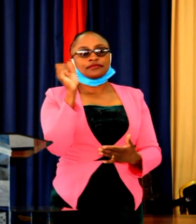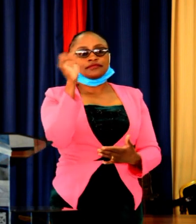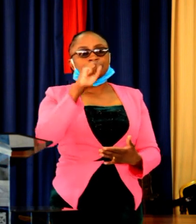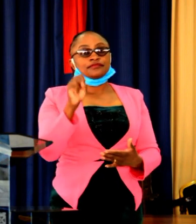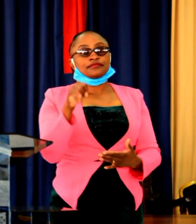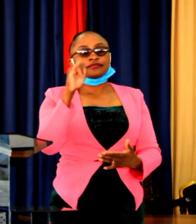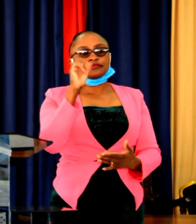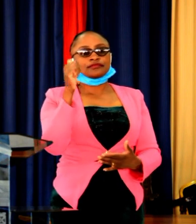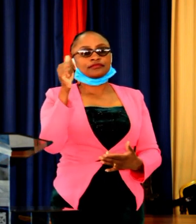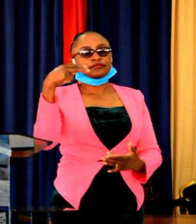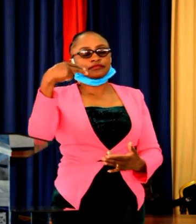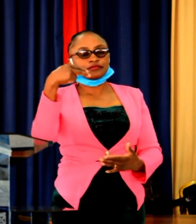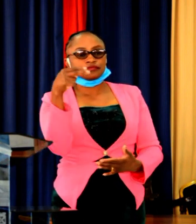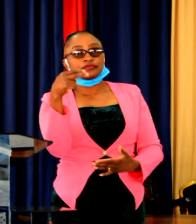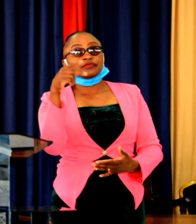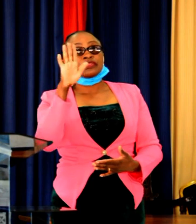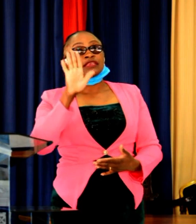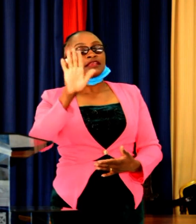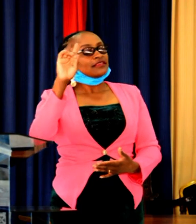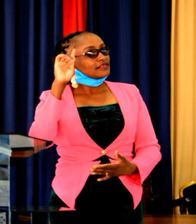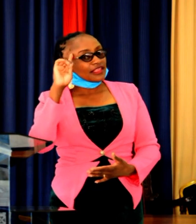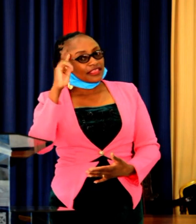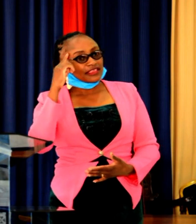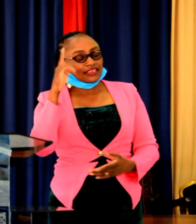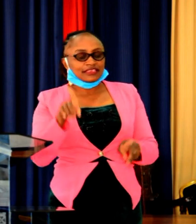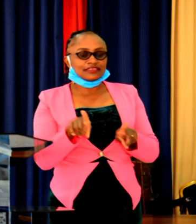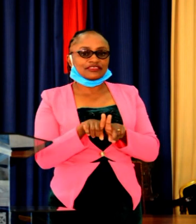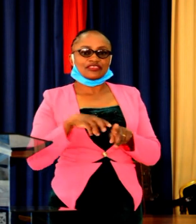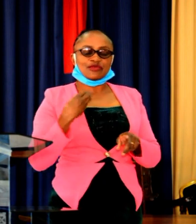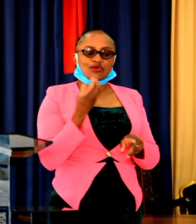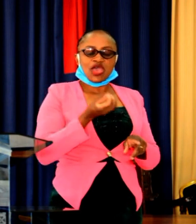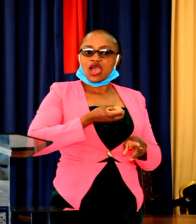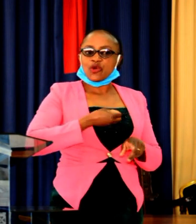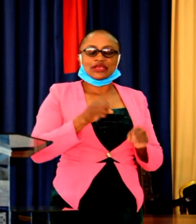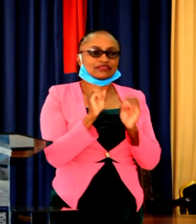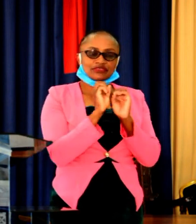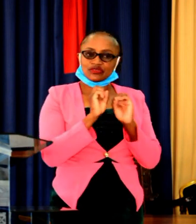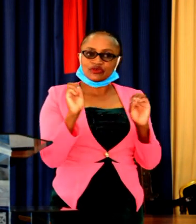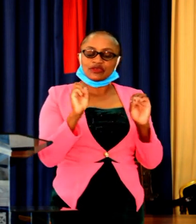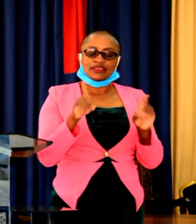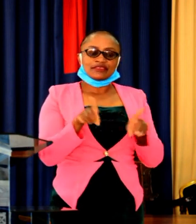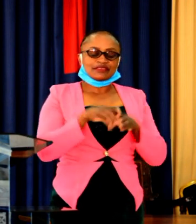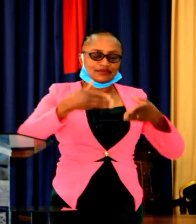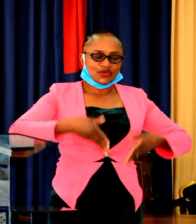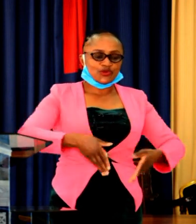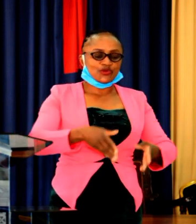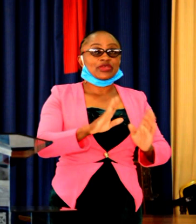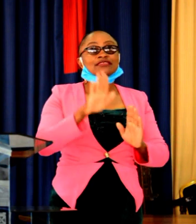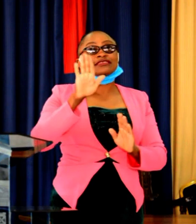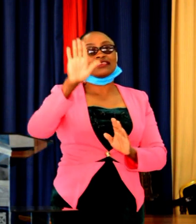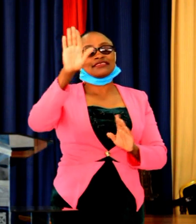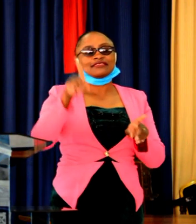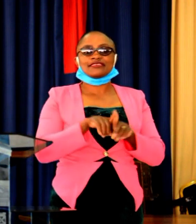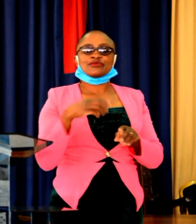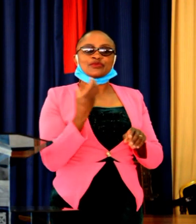kwamba mawazo yake sio kama yetu na pia njia zake sio kama zetu. His